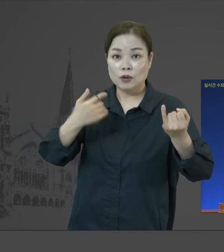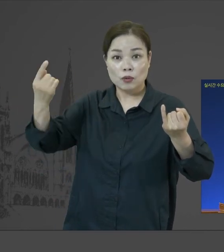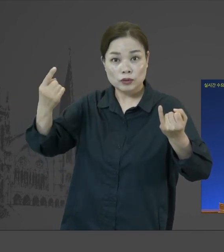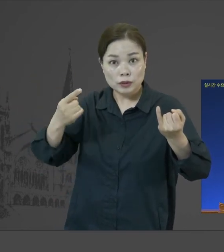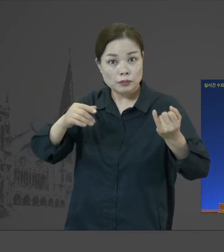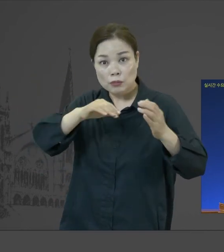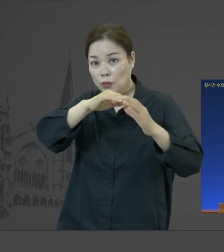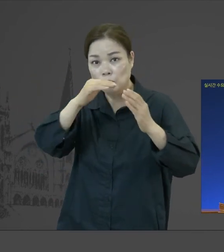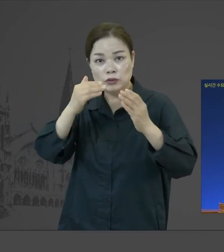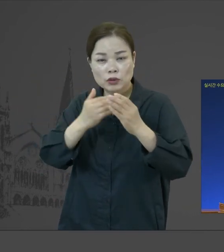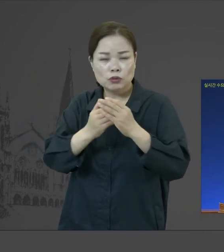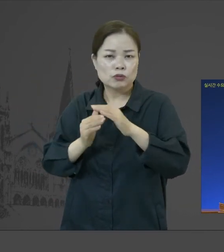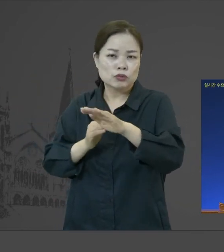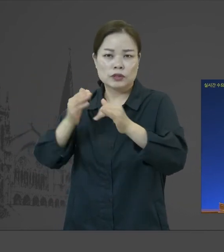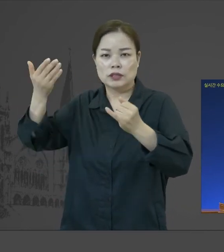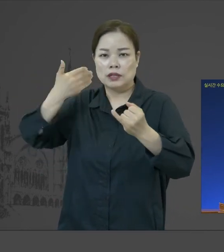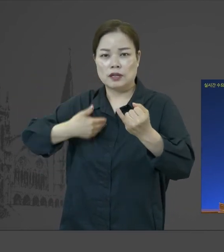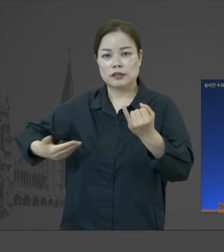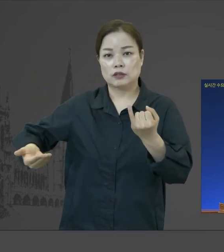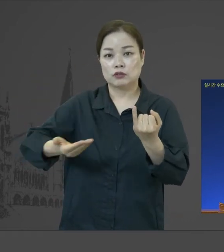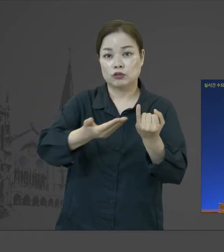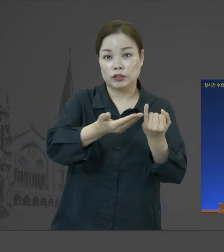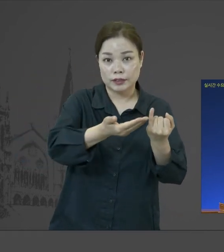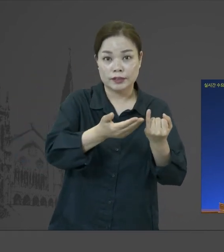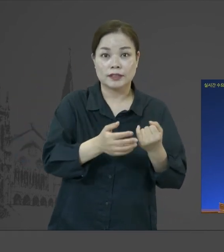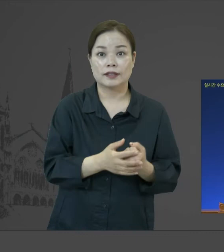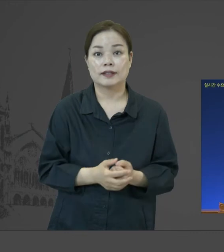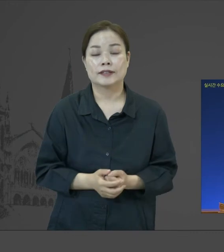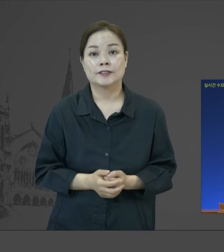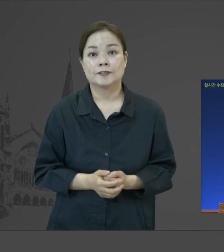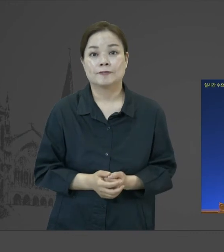오시면 모든 것을 우리에게 알려주시리이다.